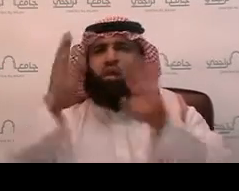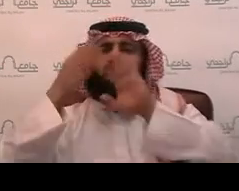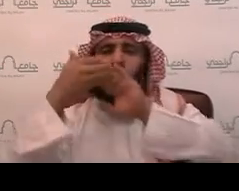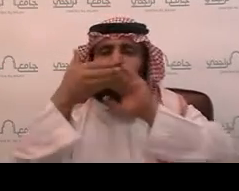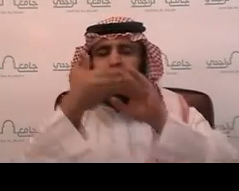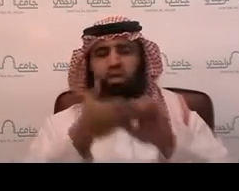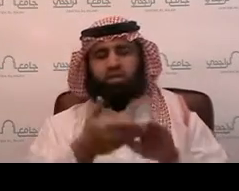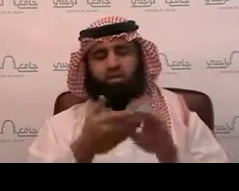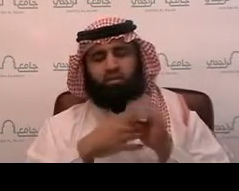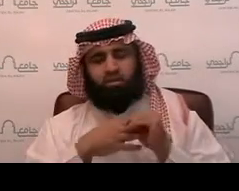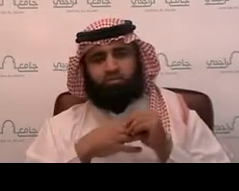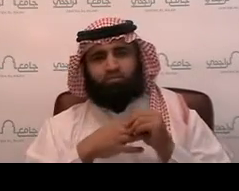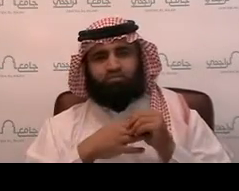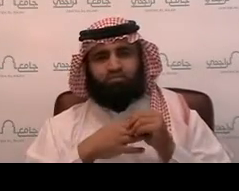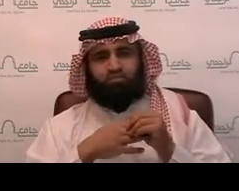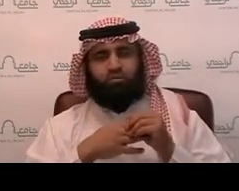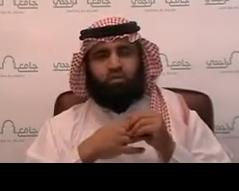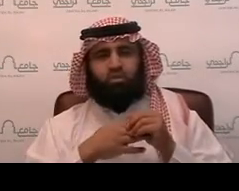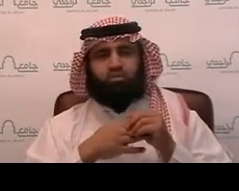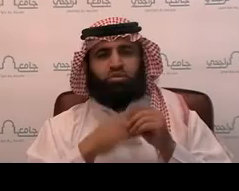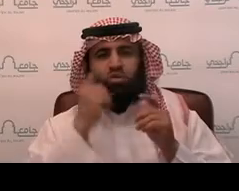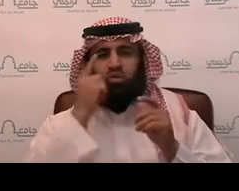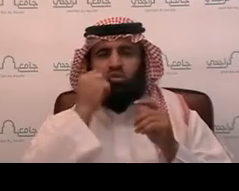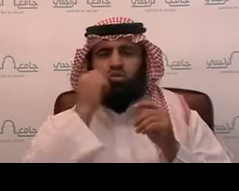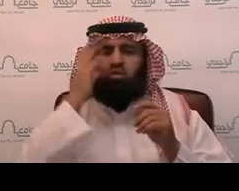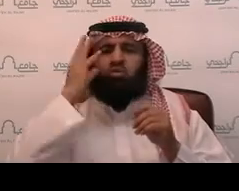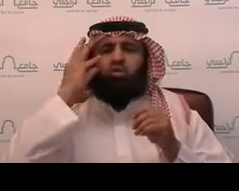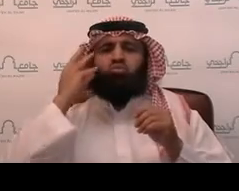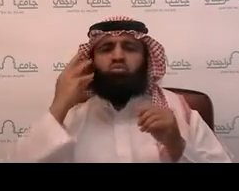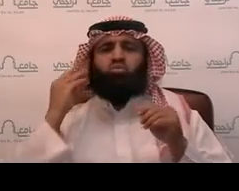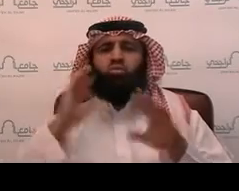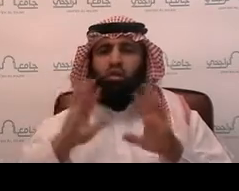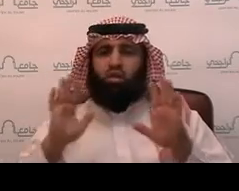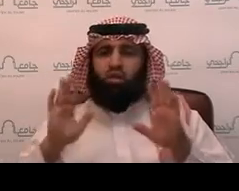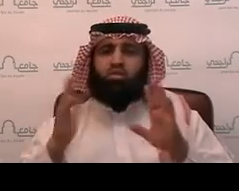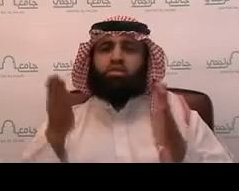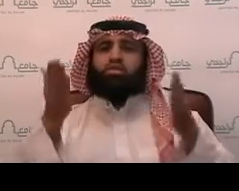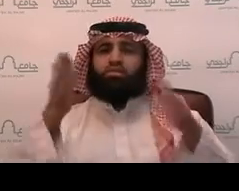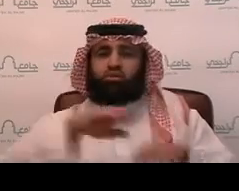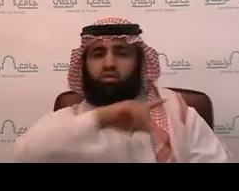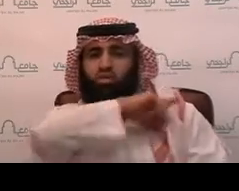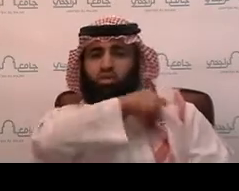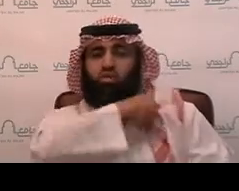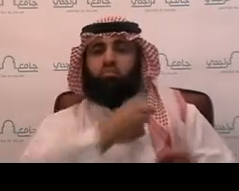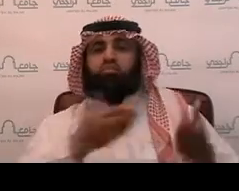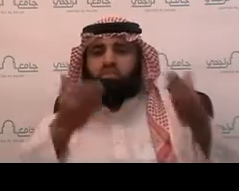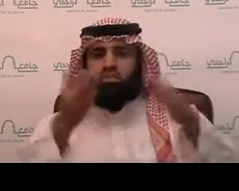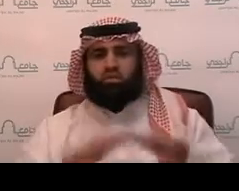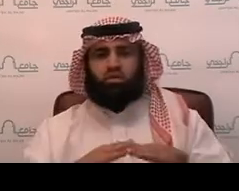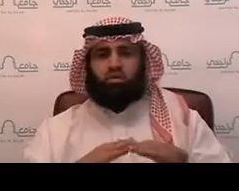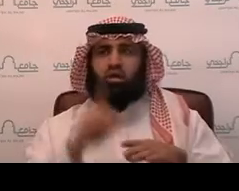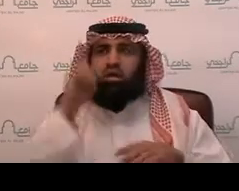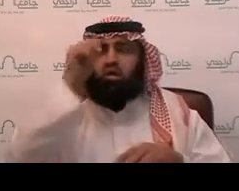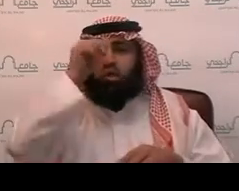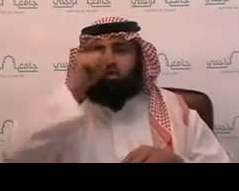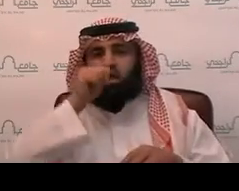وجرت الأنهار من تحتهم، ومع ذلك لم يغنهم ذلك من عذاب الله حينما عصوا